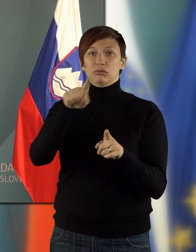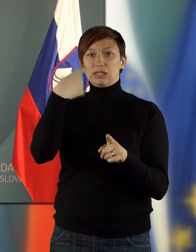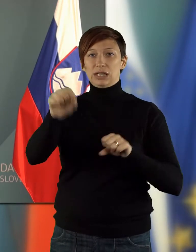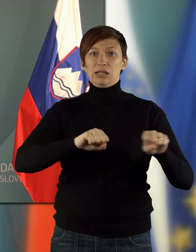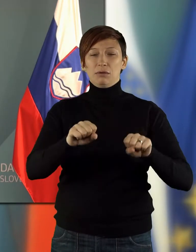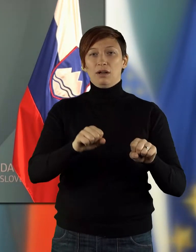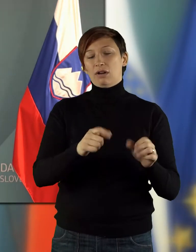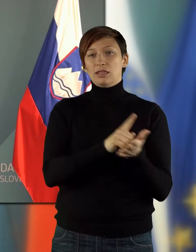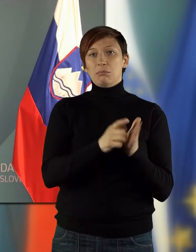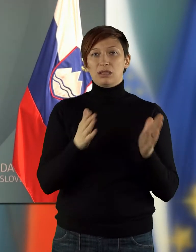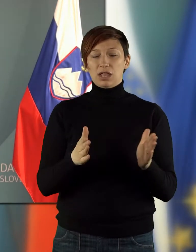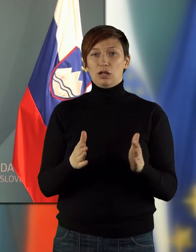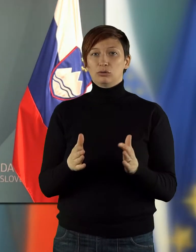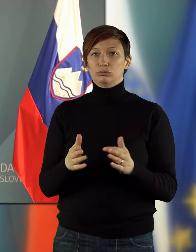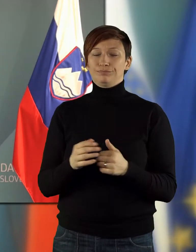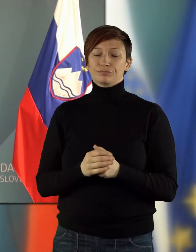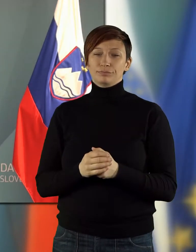tudi v naslednjem mandatu in tako naprej.